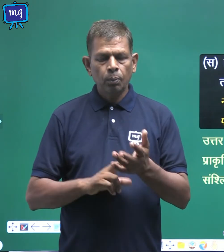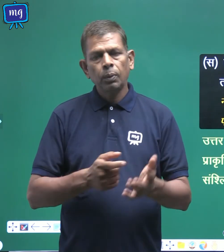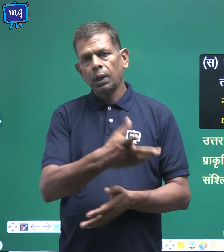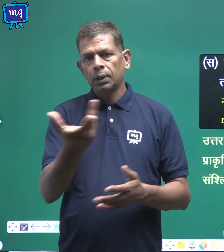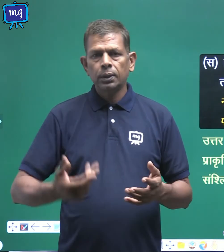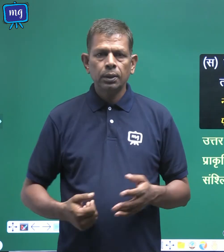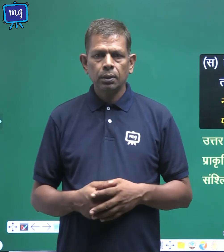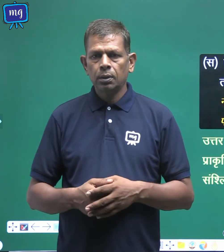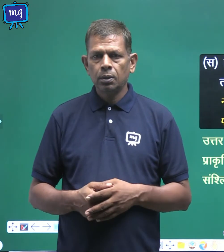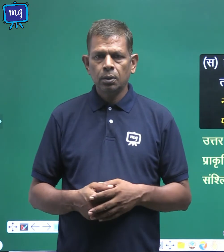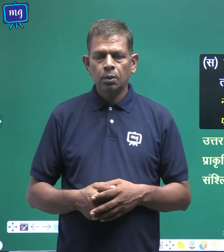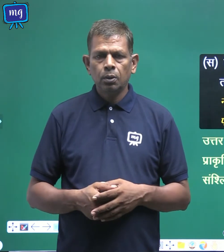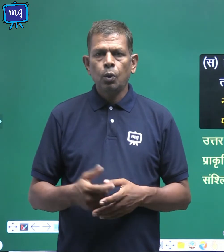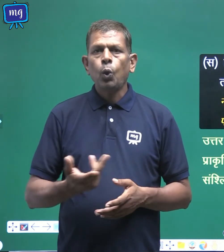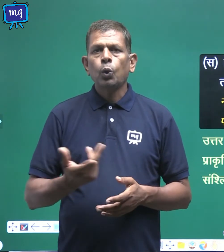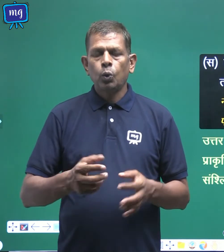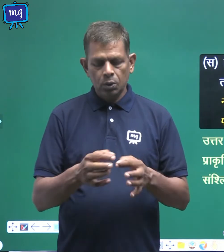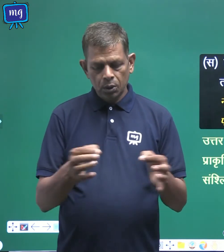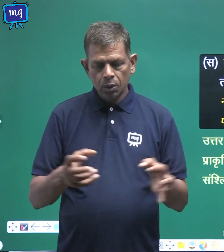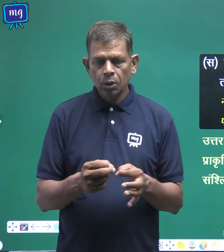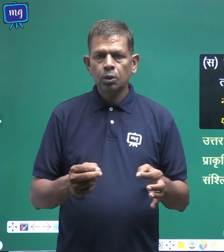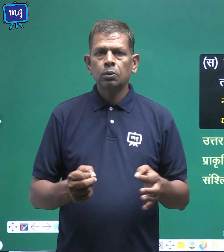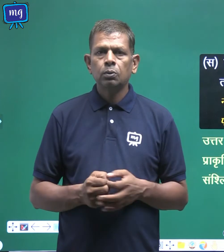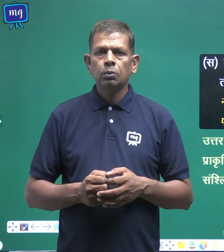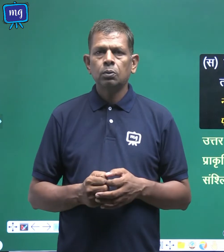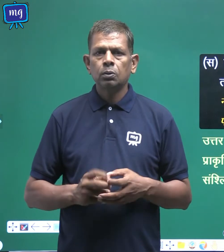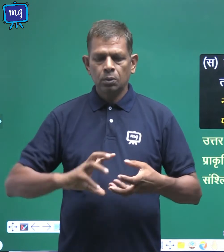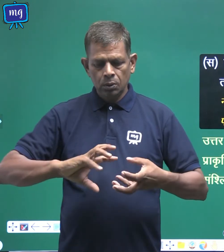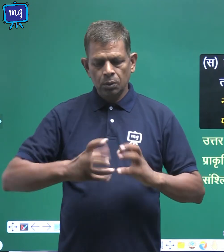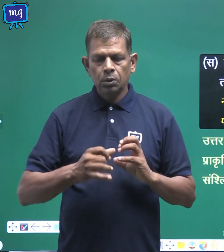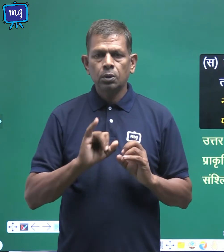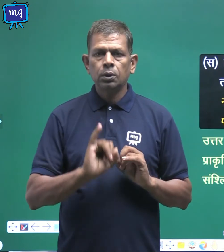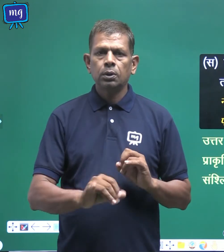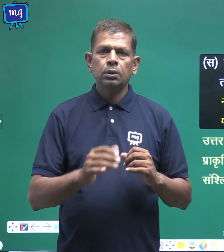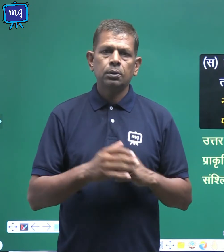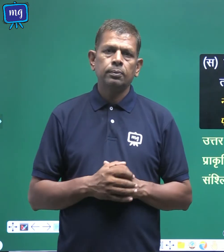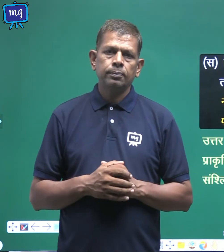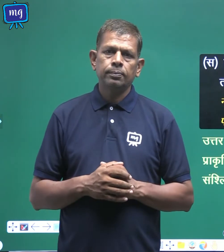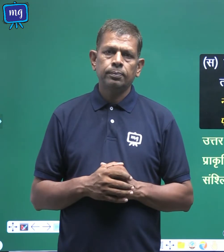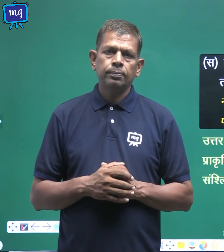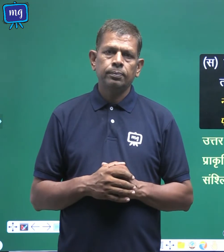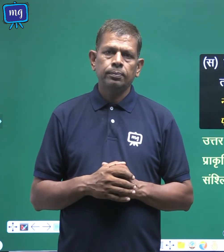प्राकृतिक है और कौन सा तंतु संश्लिष्ट है।